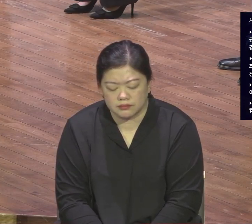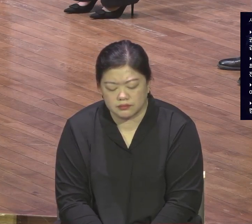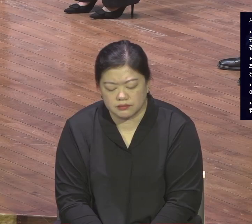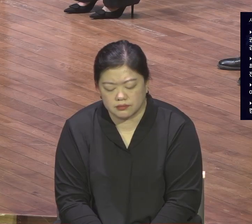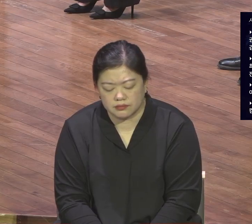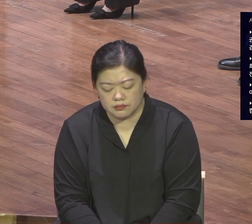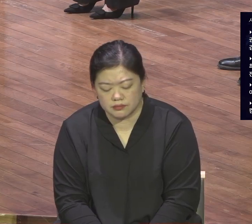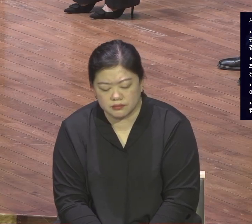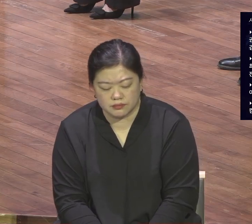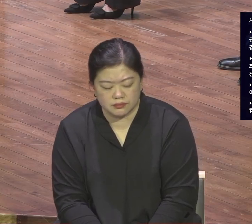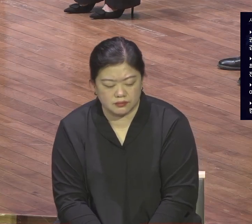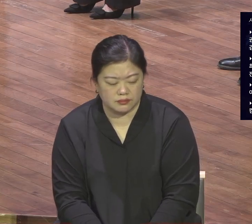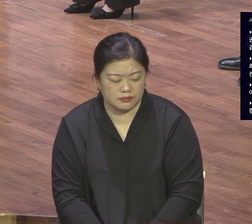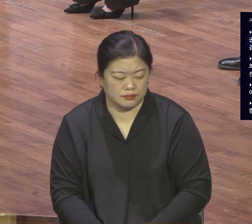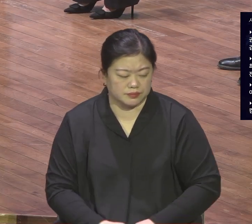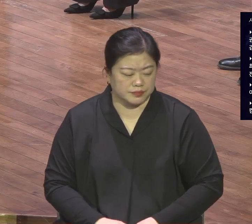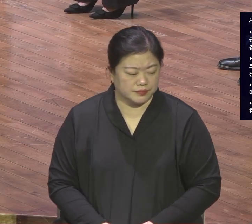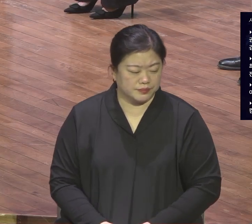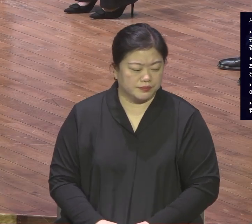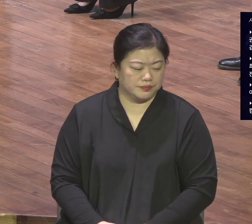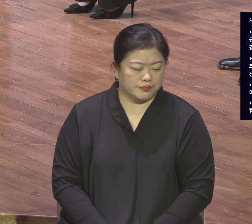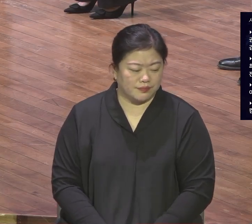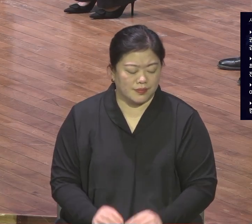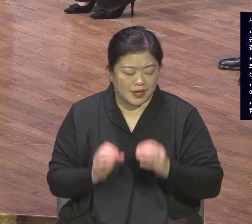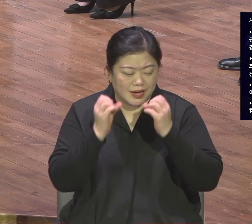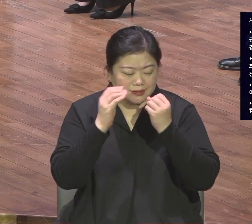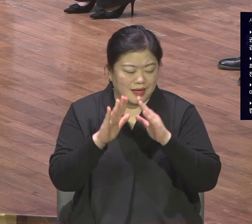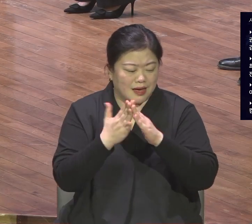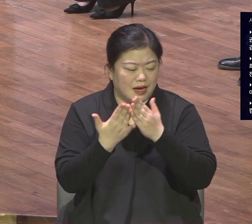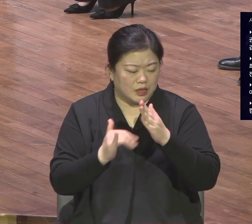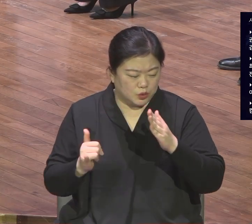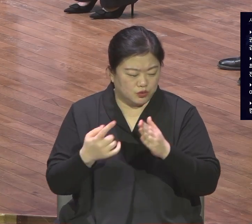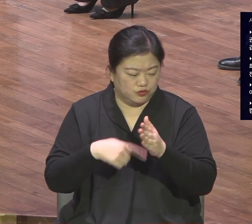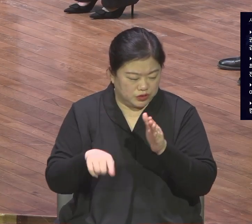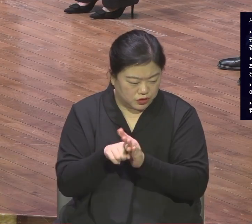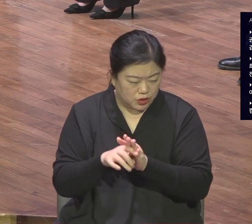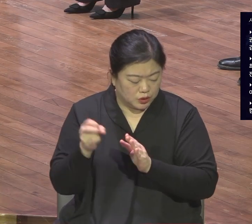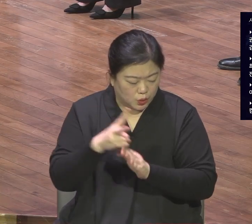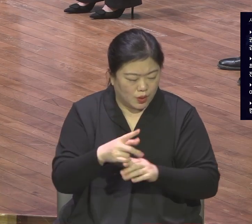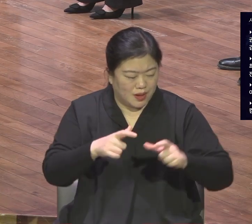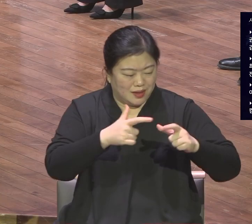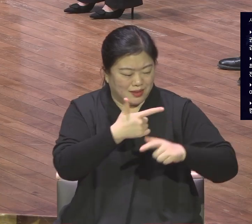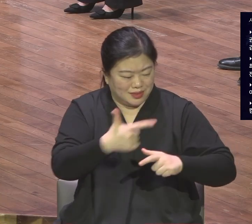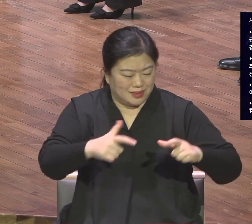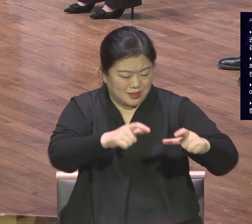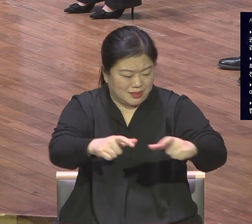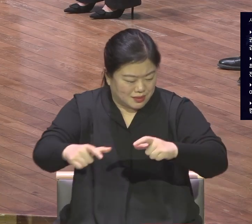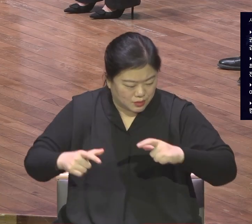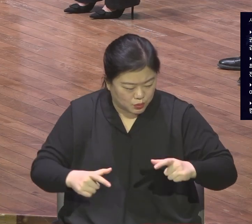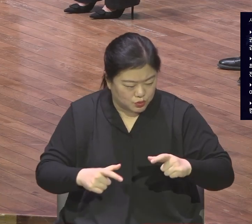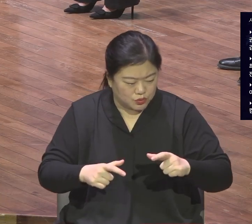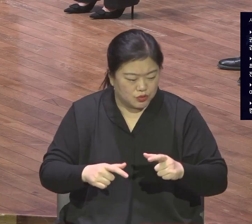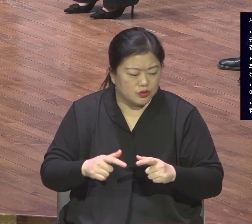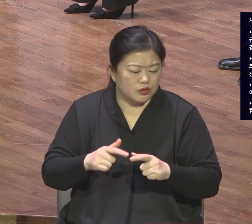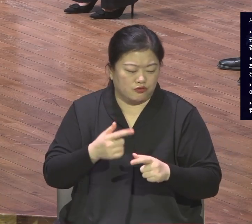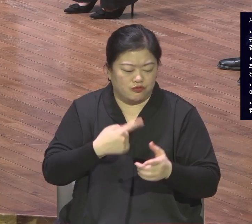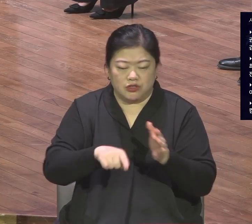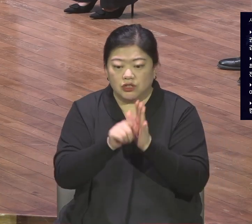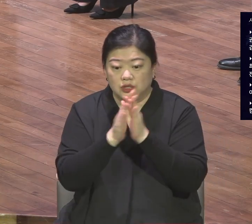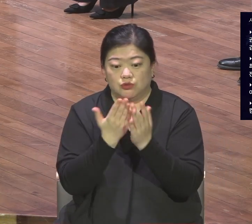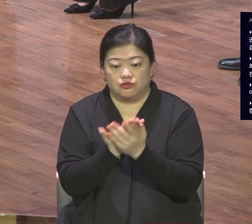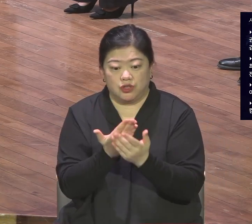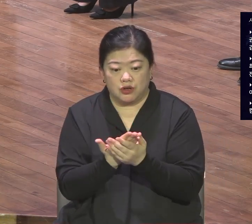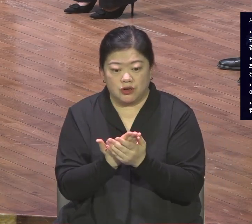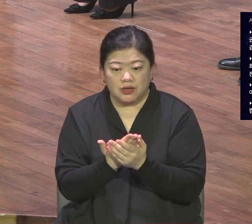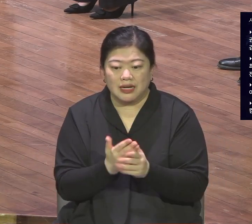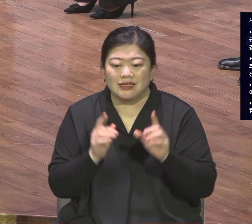계속 기도하겠습니다. 새 가족의 예배화와 교회화를 위해 기도하겠습니다. 99마리 양보다 잃어버린 한 마리 양에 하나님의